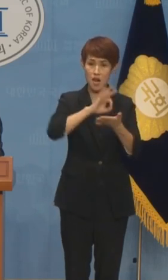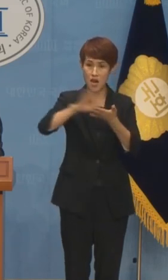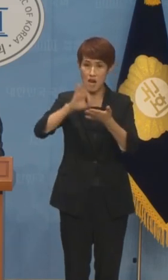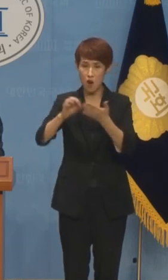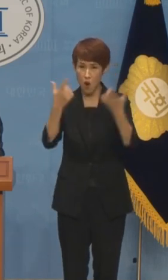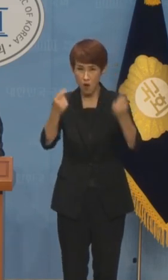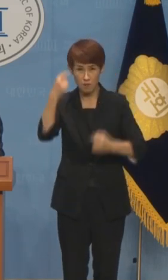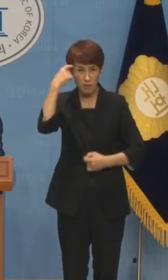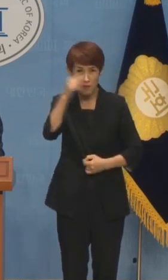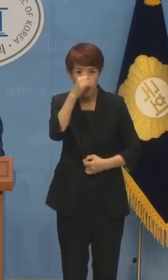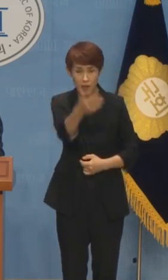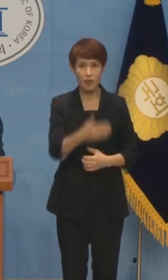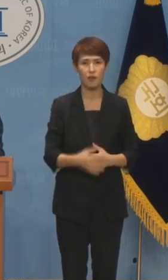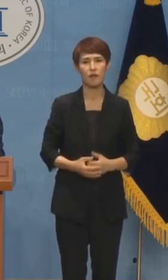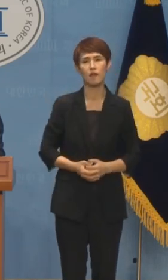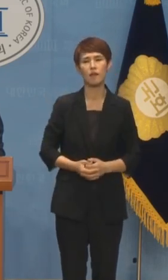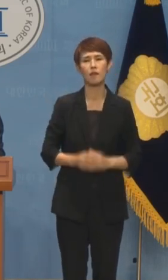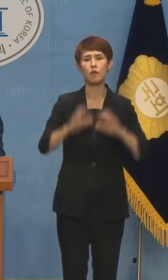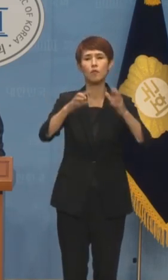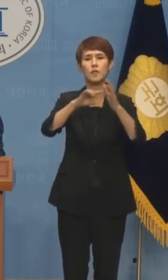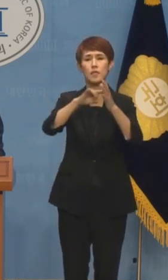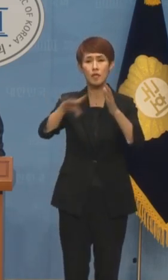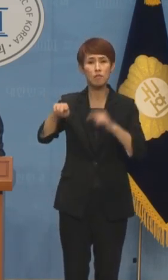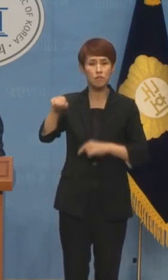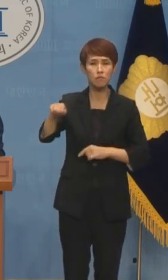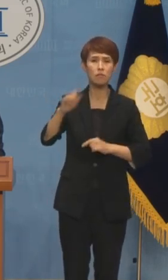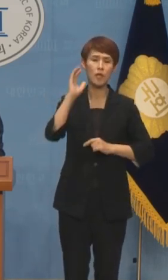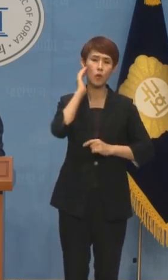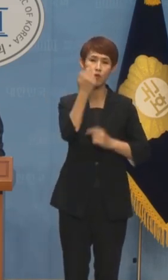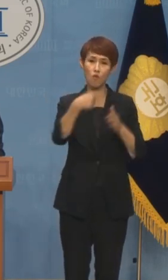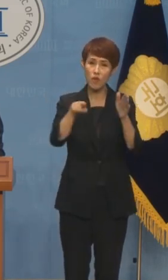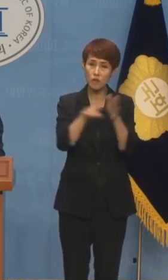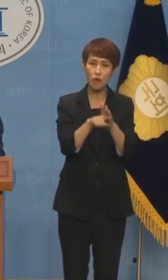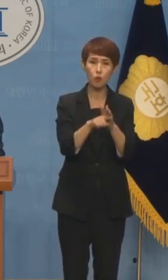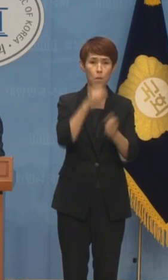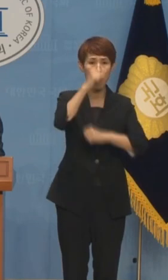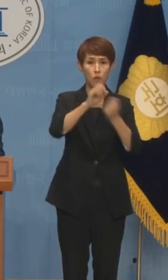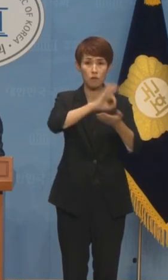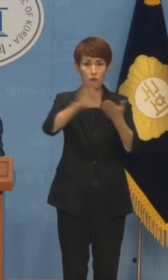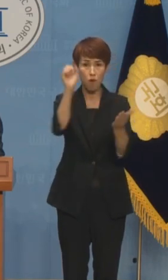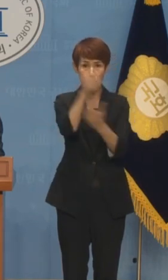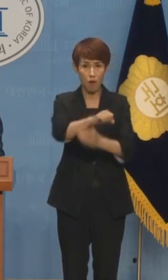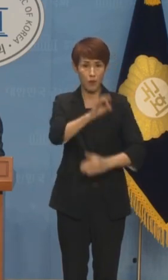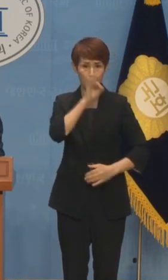국가 재정은 국민 혈세는 대통령을 위한 ATM기가 아닙니다.